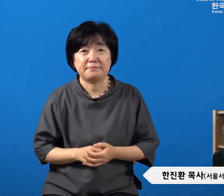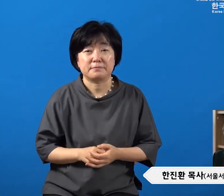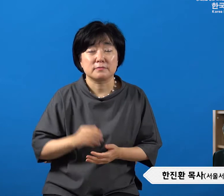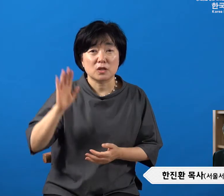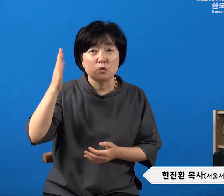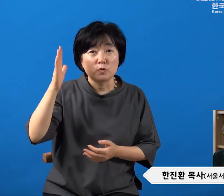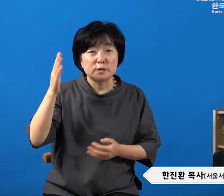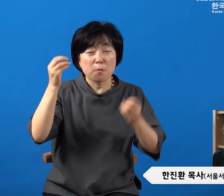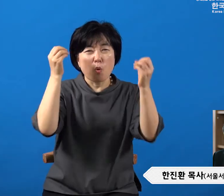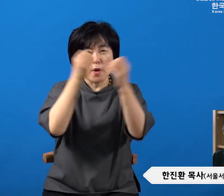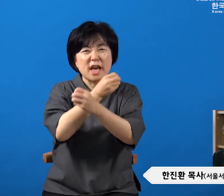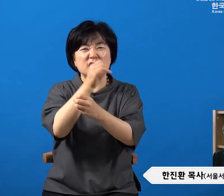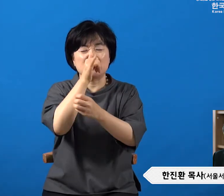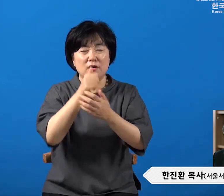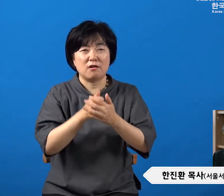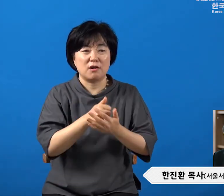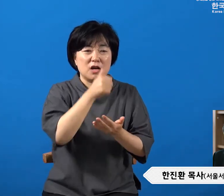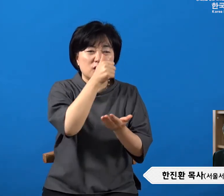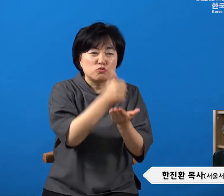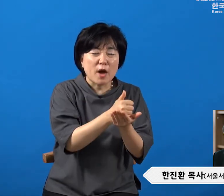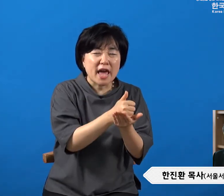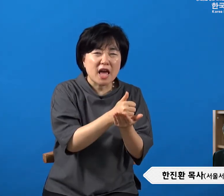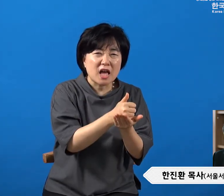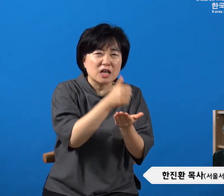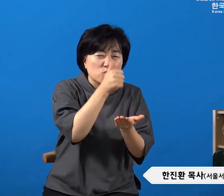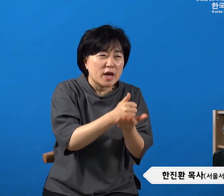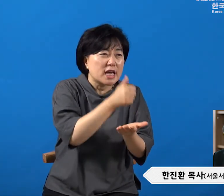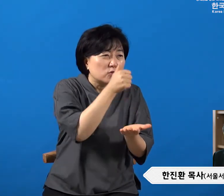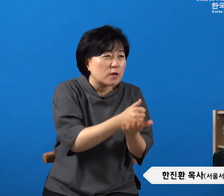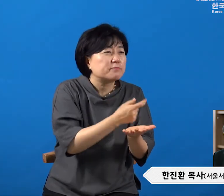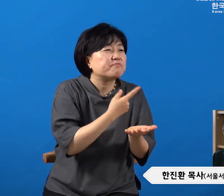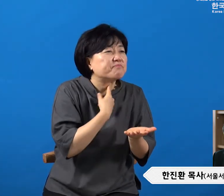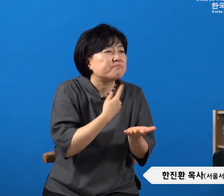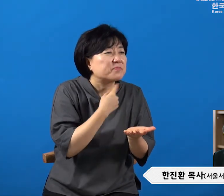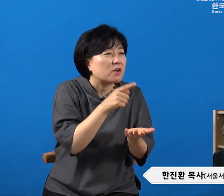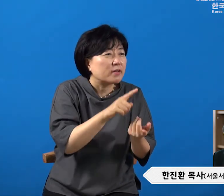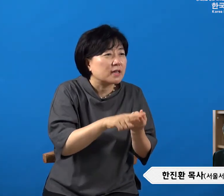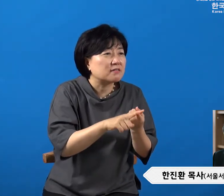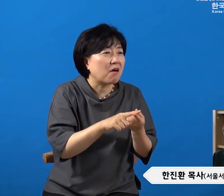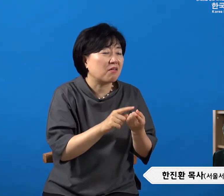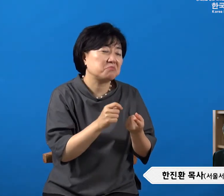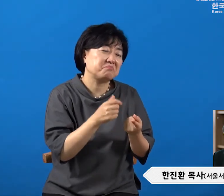사람들이 있습니다. 이 죄 짓는 것을 좀 가볍게 생각합니다.